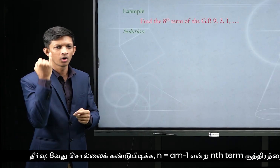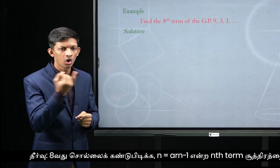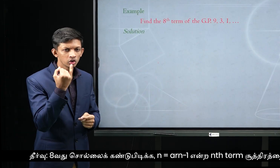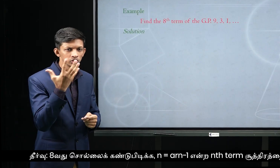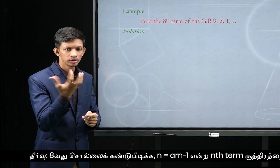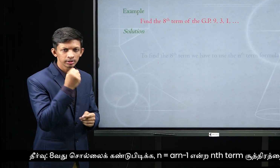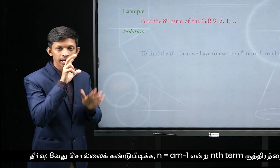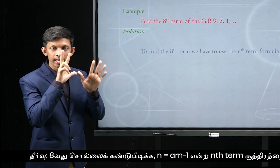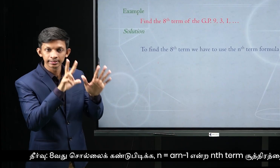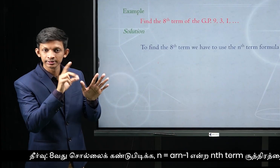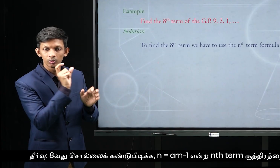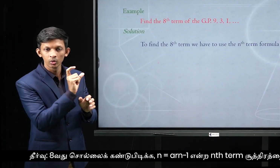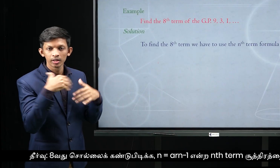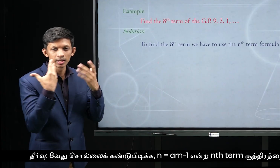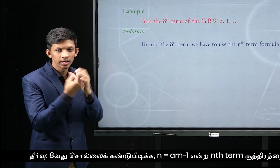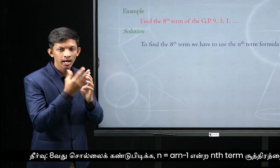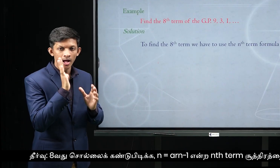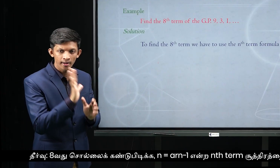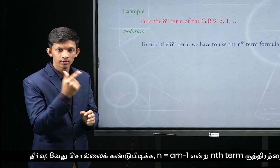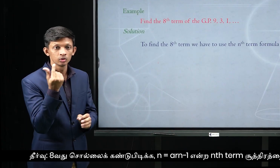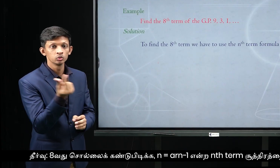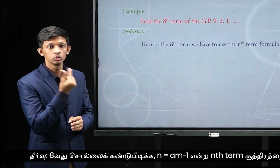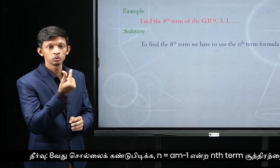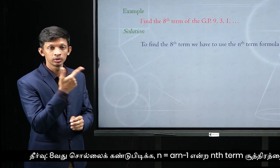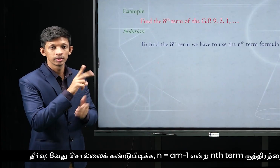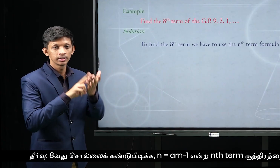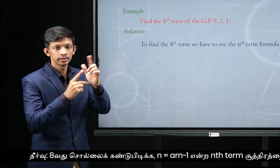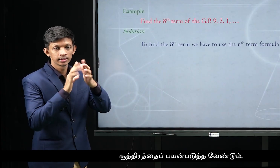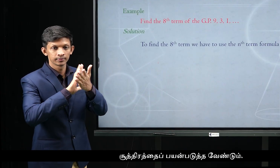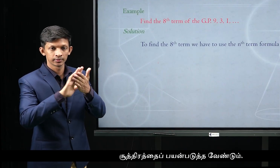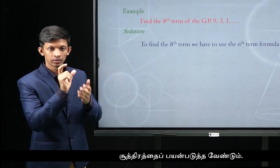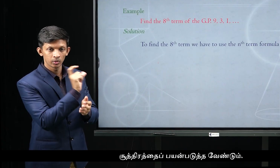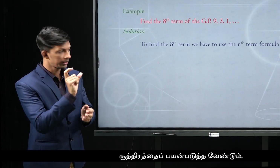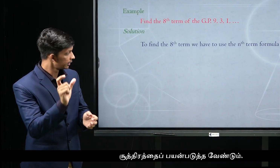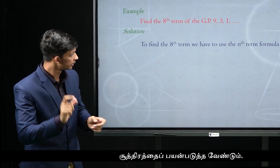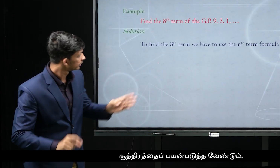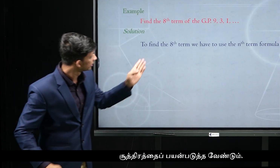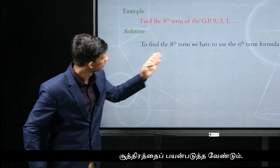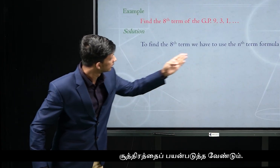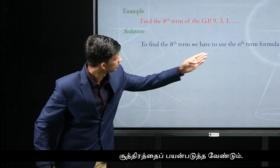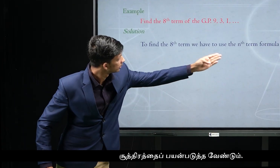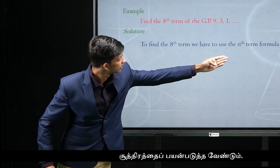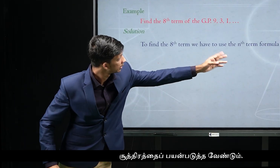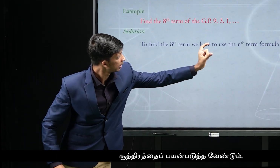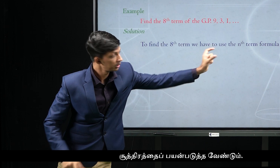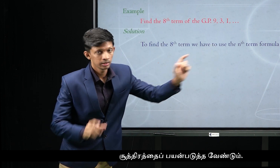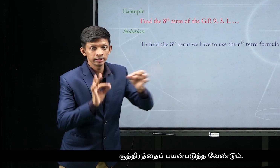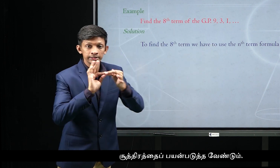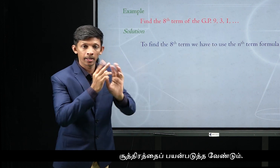8வது சொல்லை கண்டுபிடிக்க எண் ஈடு ஏஆர்என் கழித்தல் 1 என்ற எண்ணாவது கால